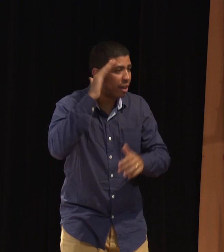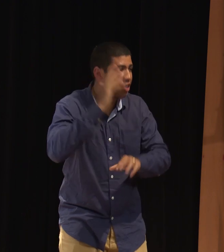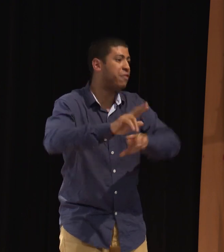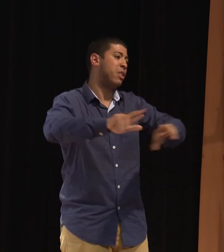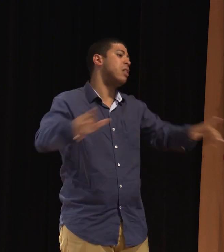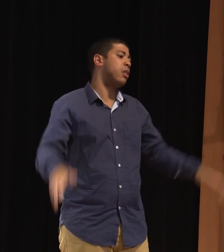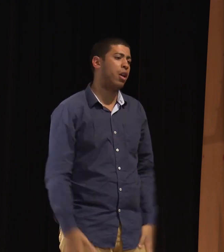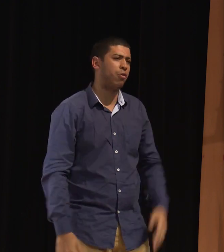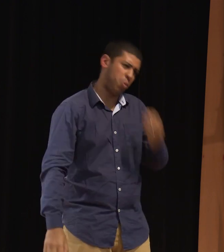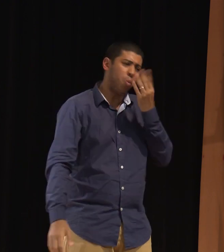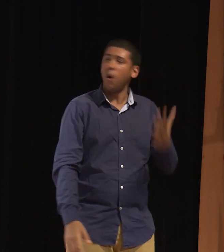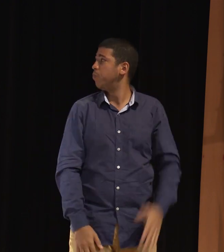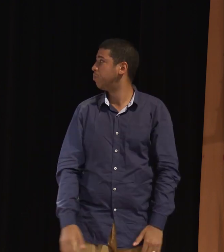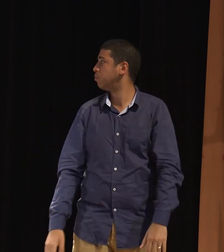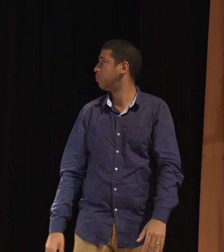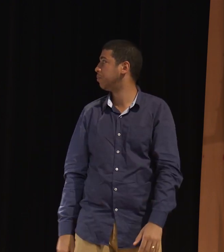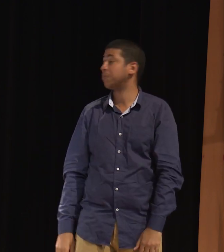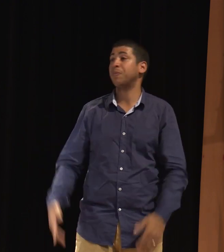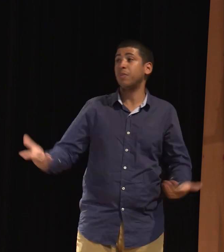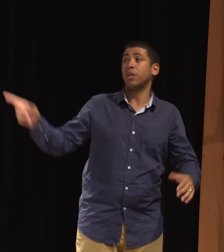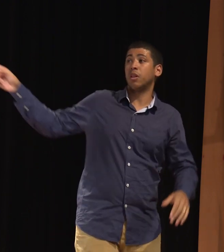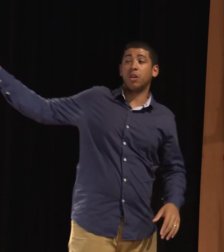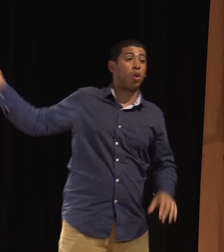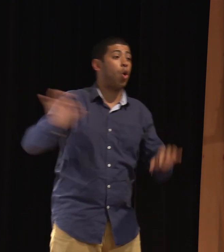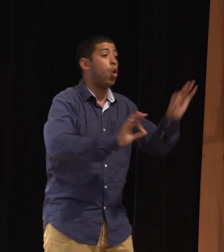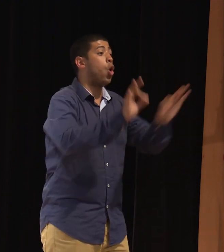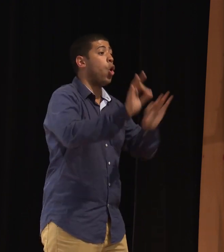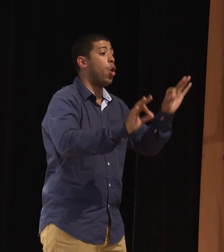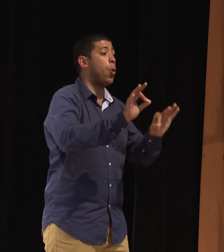isso. Então eu fui mostrando para isso e mostrando essa diferença.